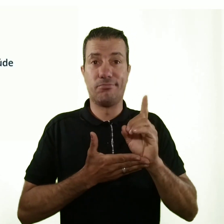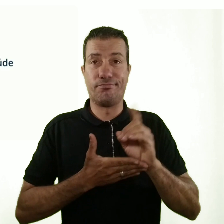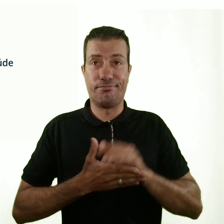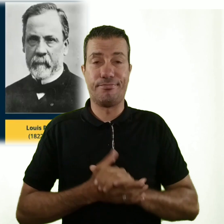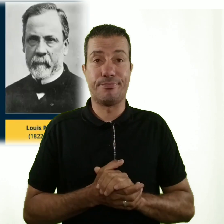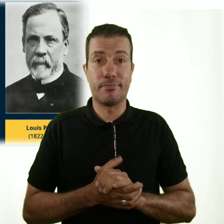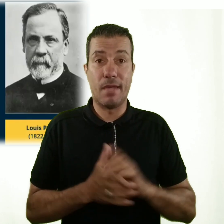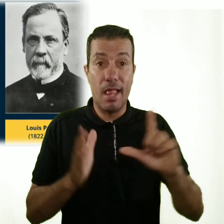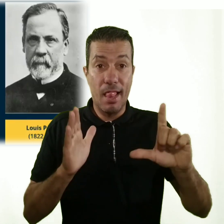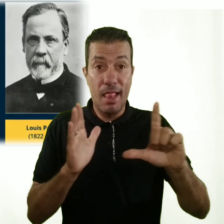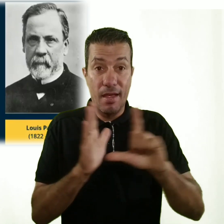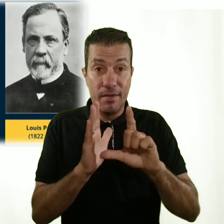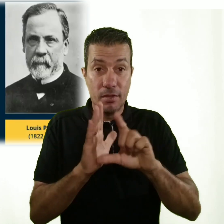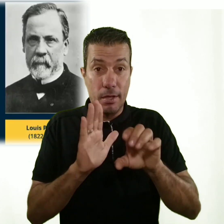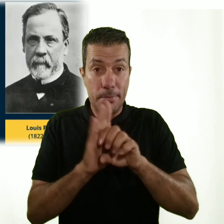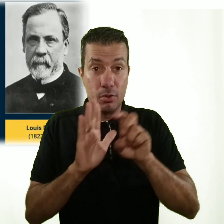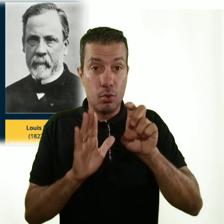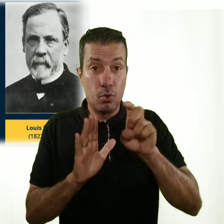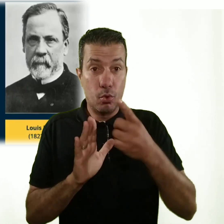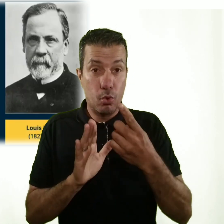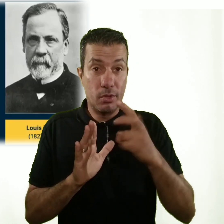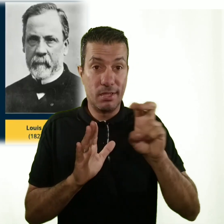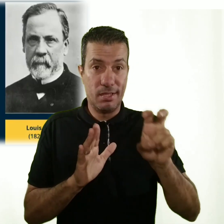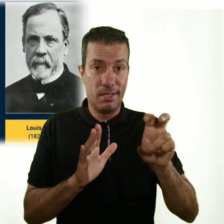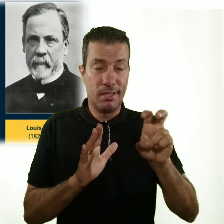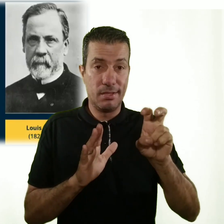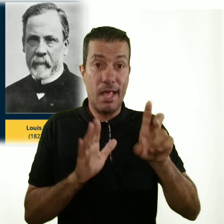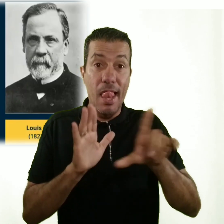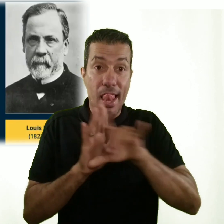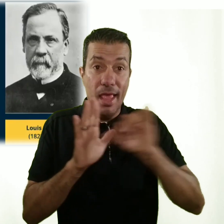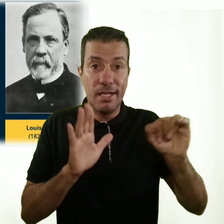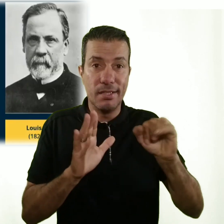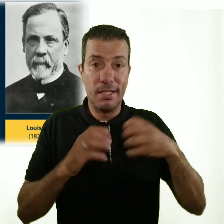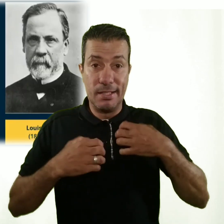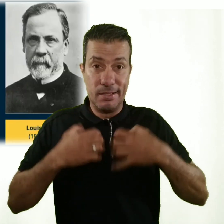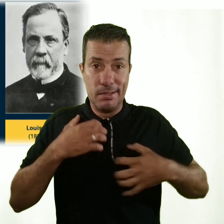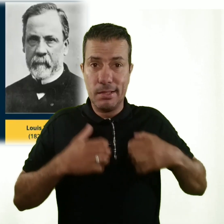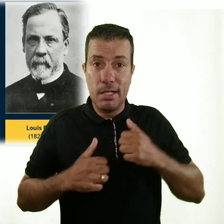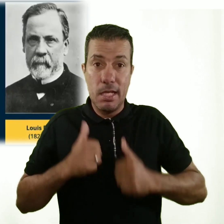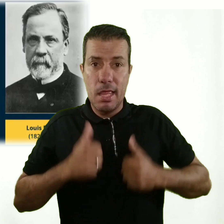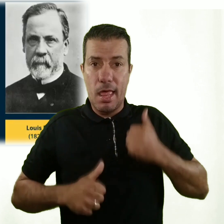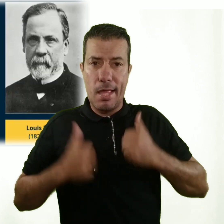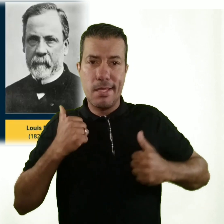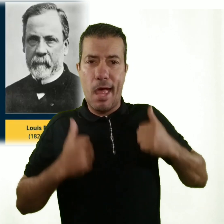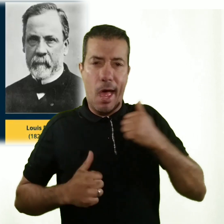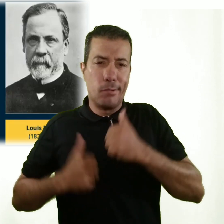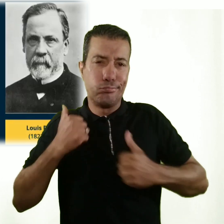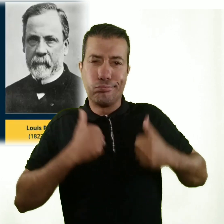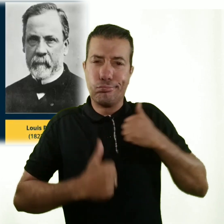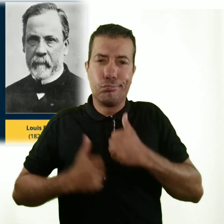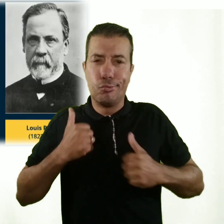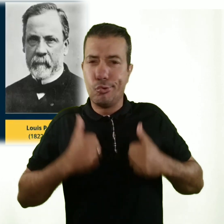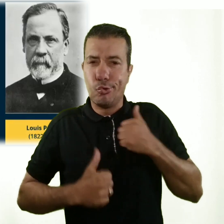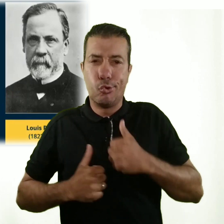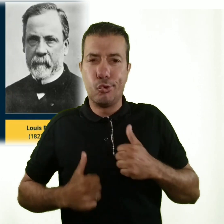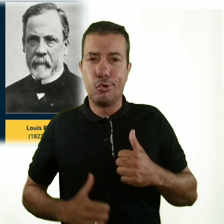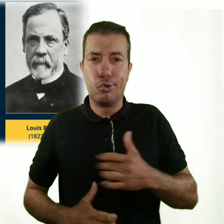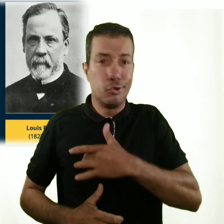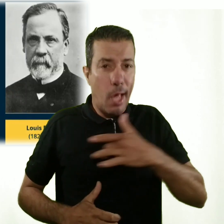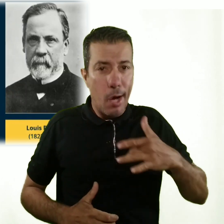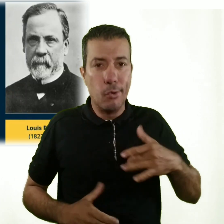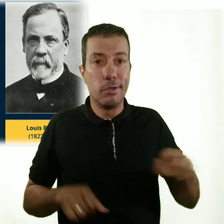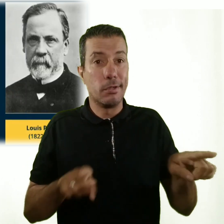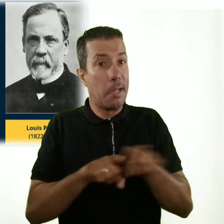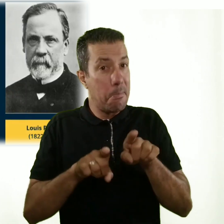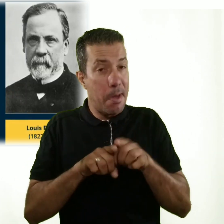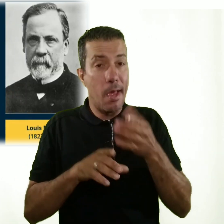Levítico 15 tem leis de higiene e saúde, e eu vou falar aqui desse camarada que está na tela. Deixa na tela essa imagem, por gentileza. Esse é